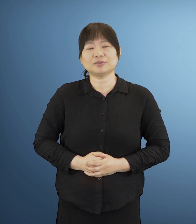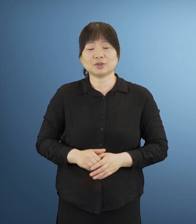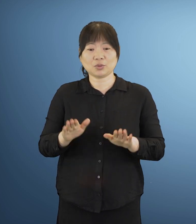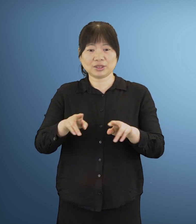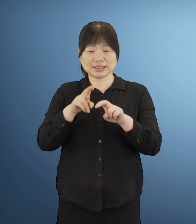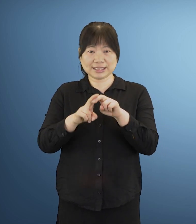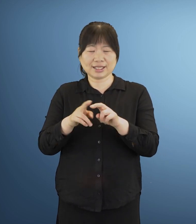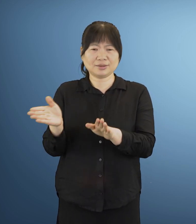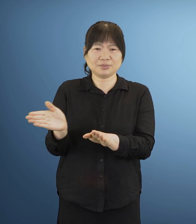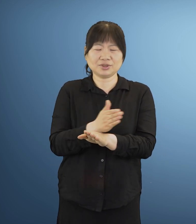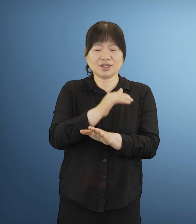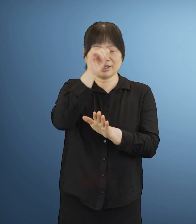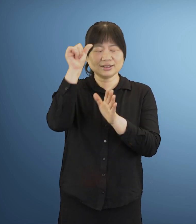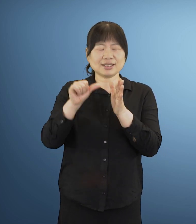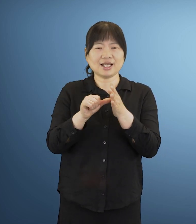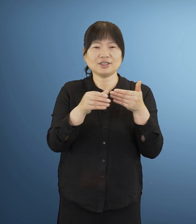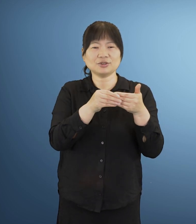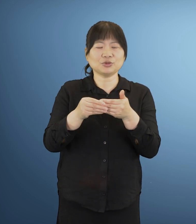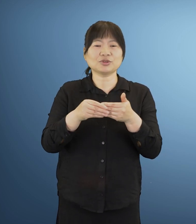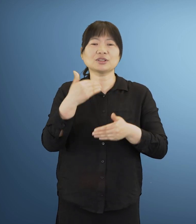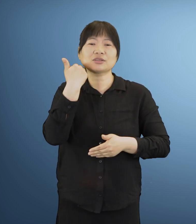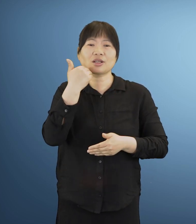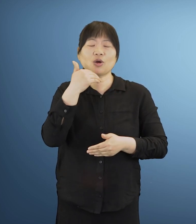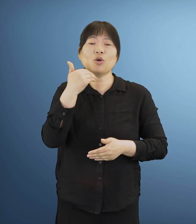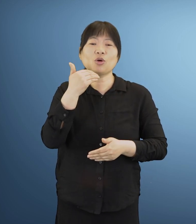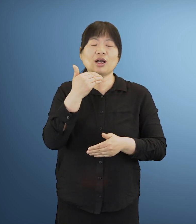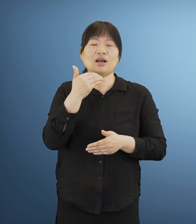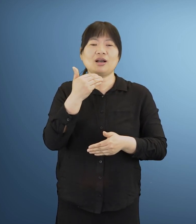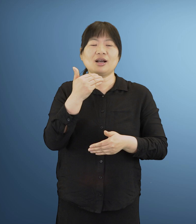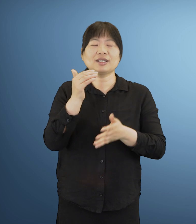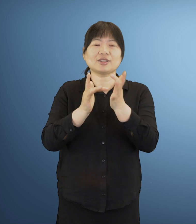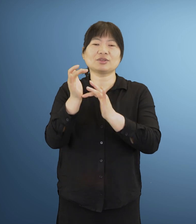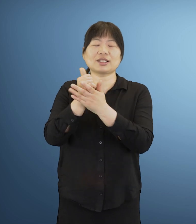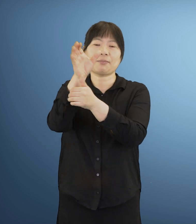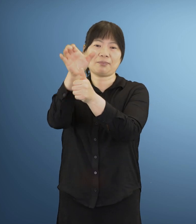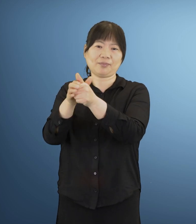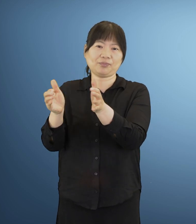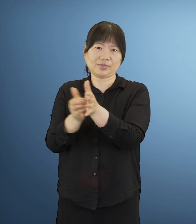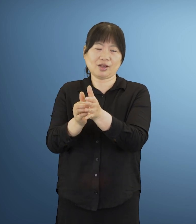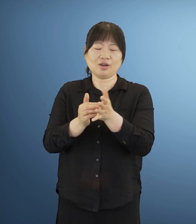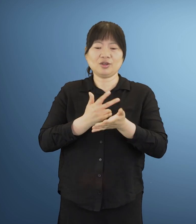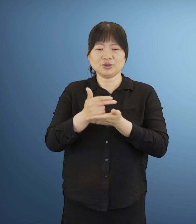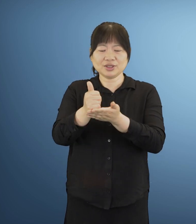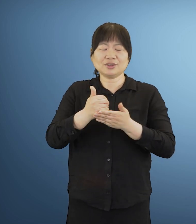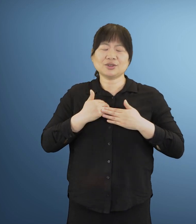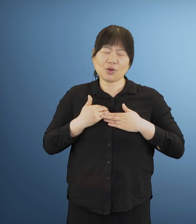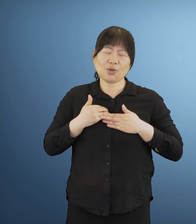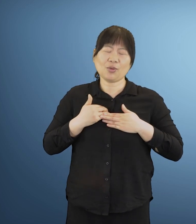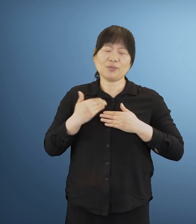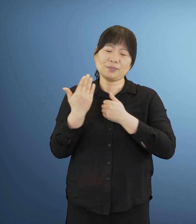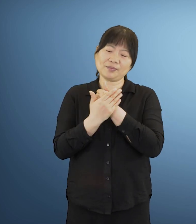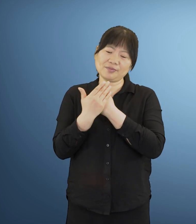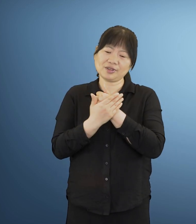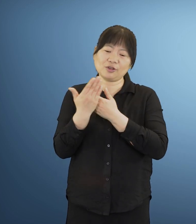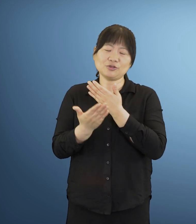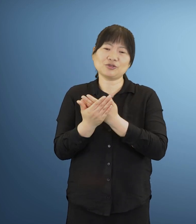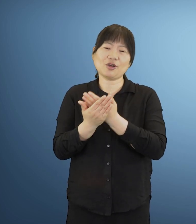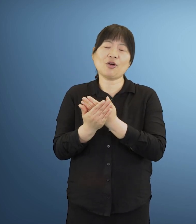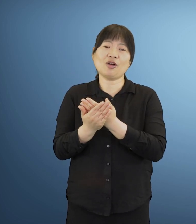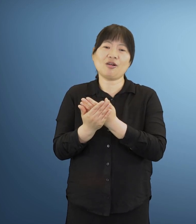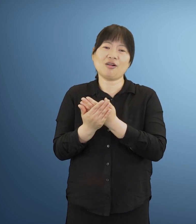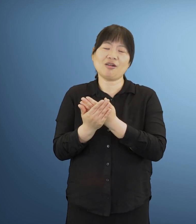오늘 이 자리부터 인생의 주도권을 그분께 다시 내어놓고, 주님, 저를 좀 만져주세요. 어떻게